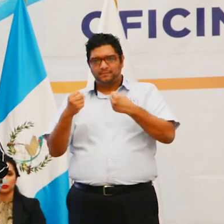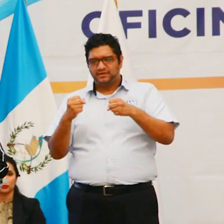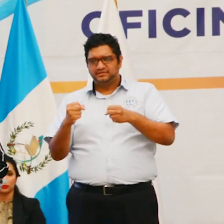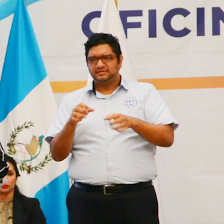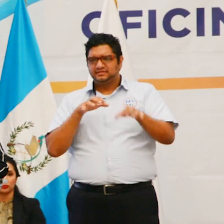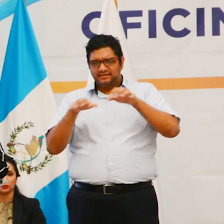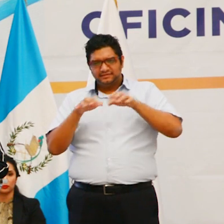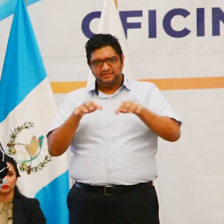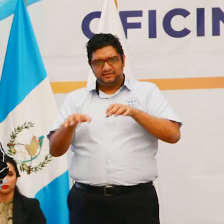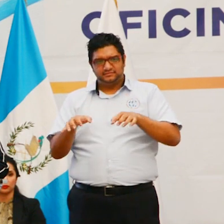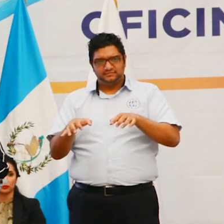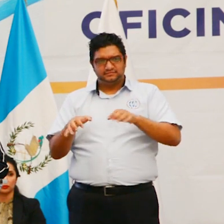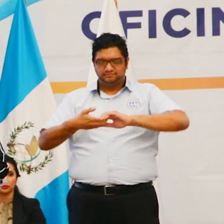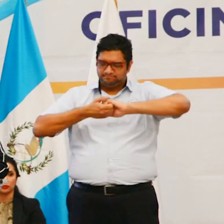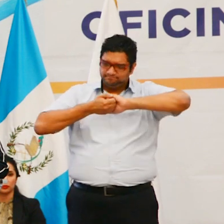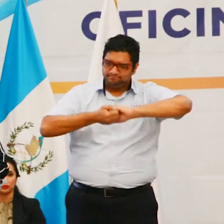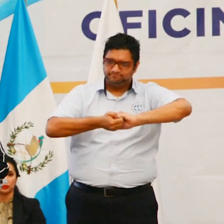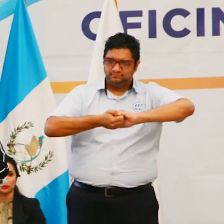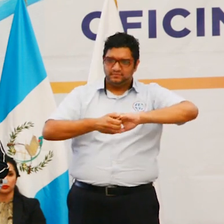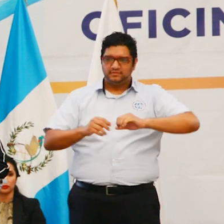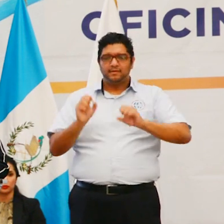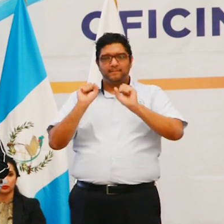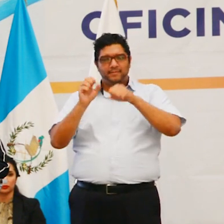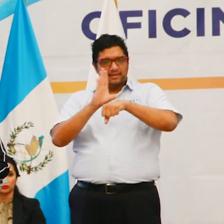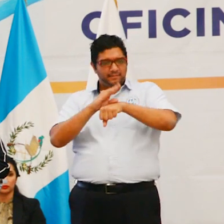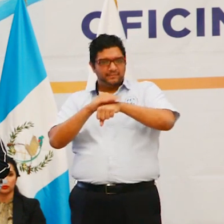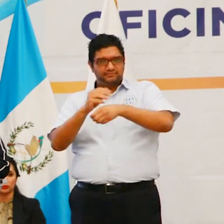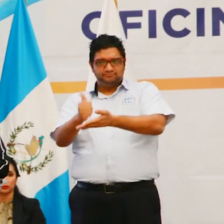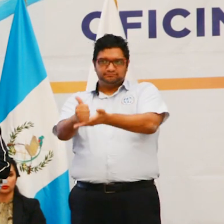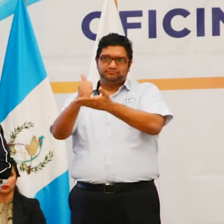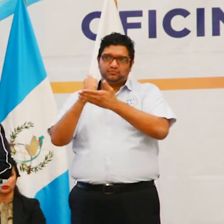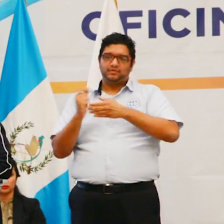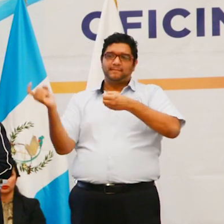acciones conjuntas que permitan a todos una participación plena.